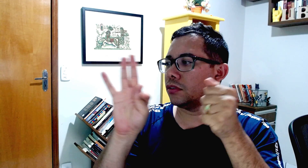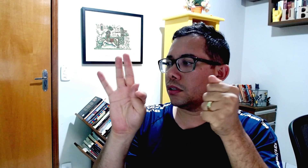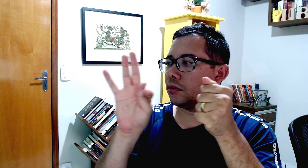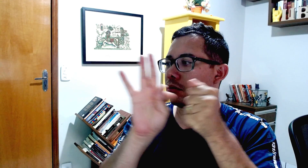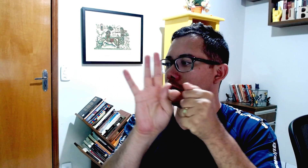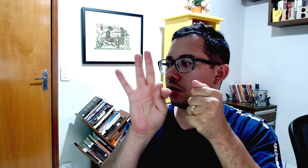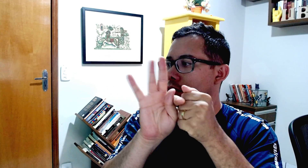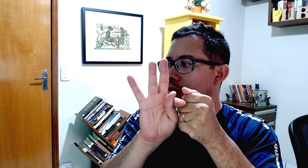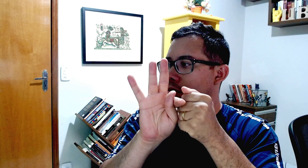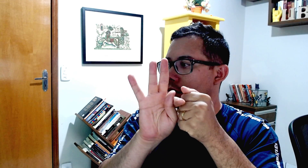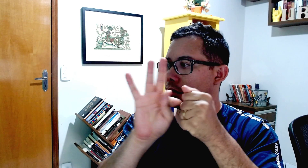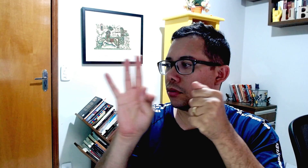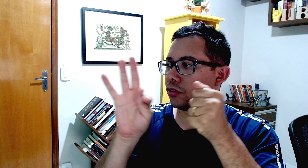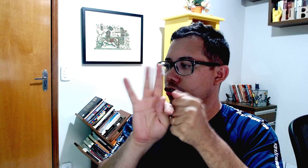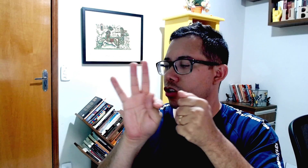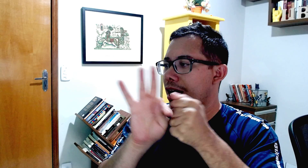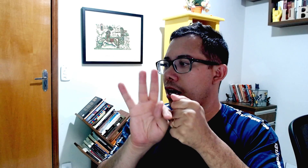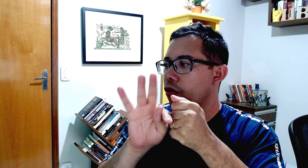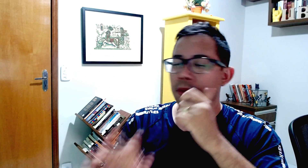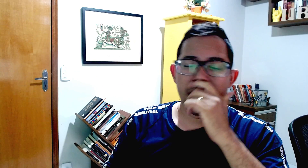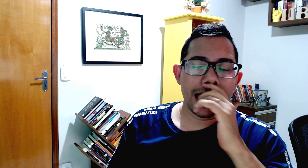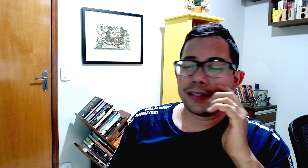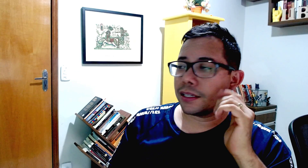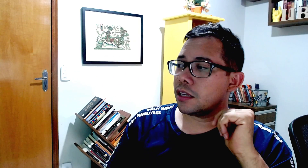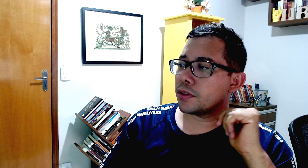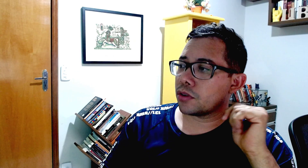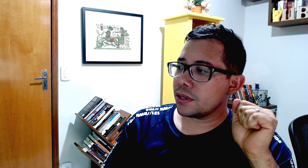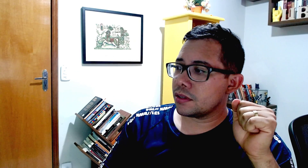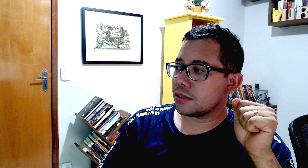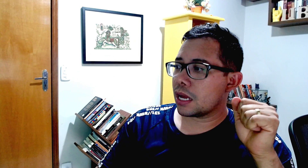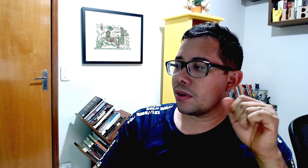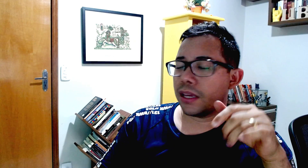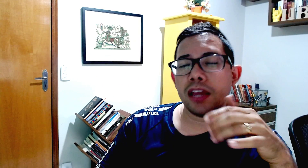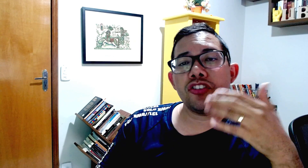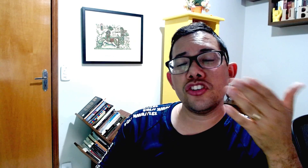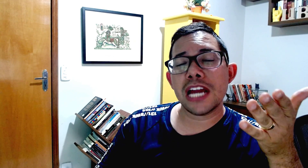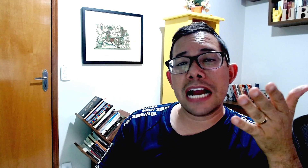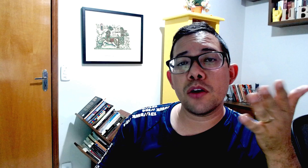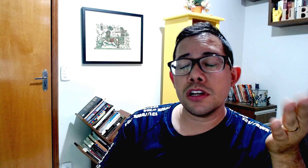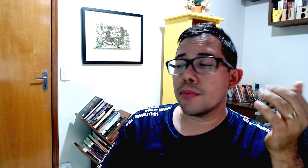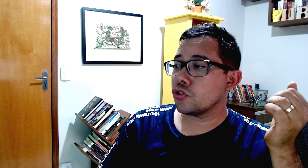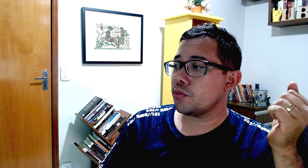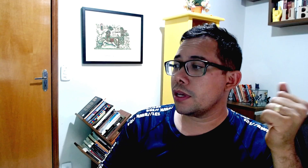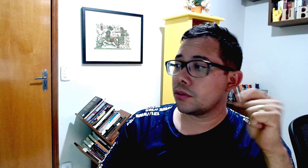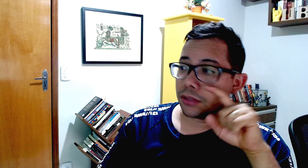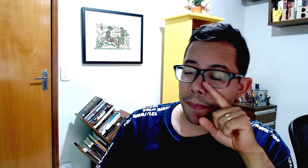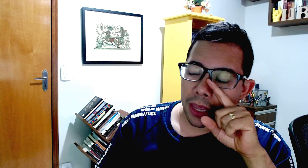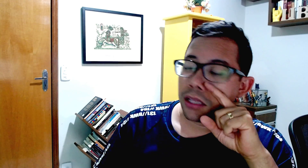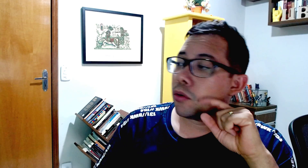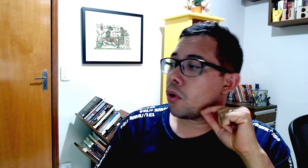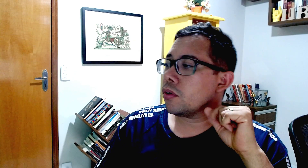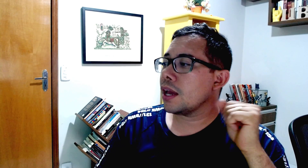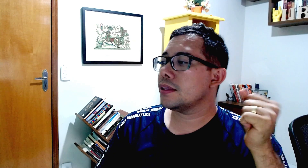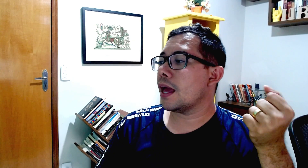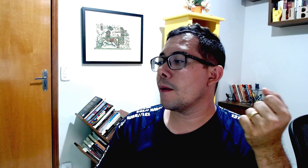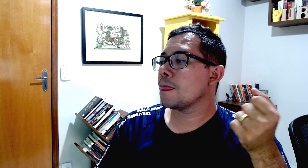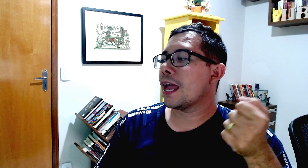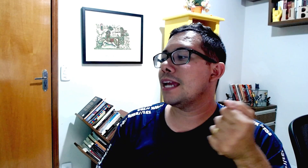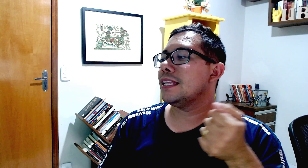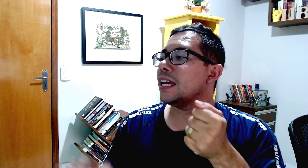certo? Tiago. Essa aqui, pessoal, esse sinal aqui é de Tiago, irmão de Pedro, tá? Então, qual que é a ideia? A ideia é que a